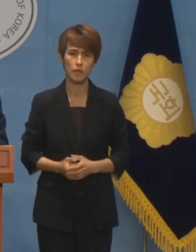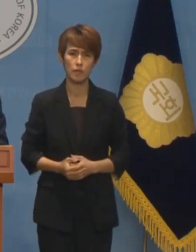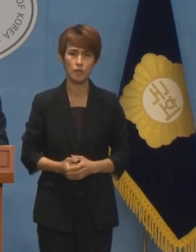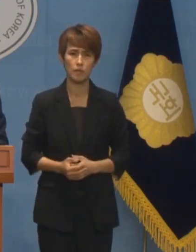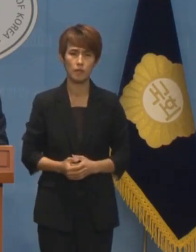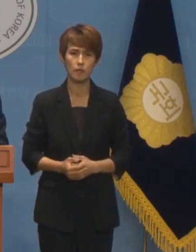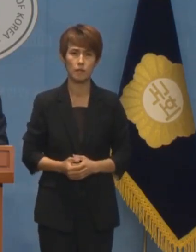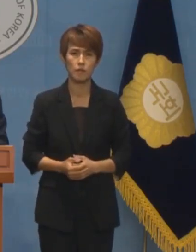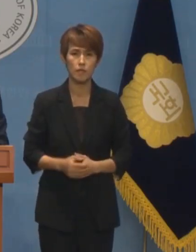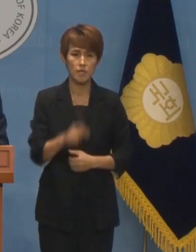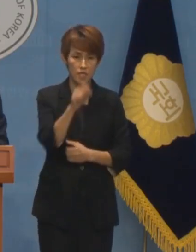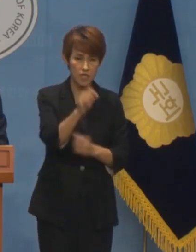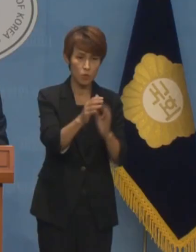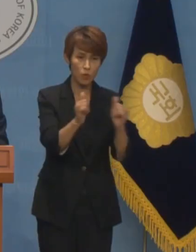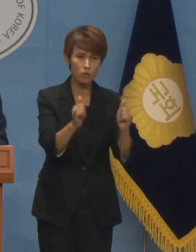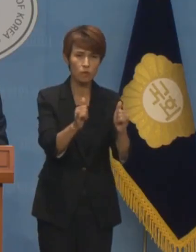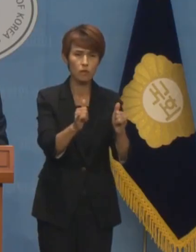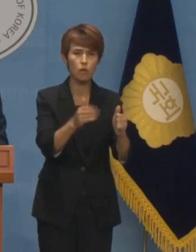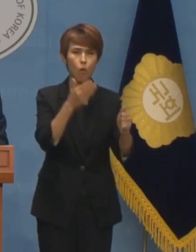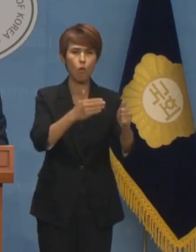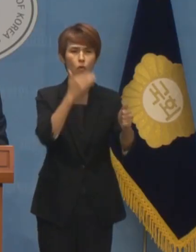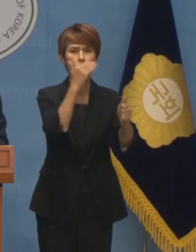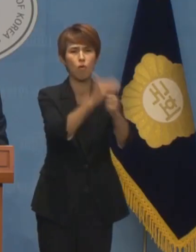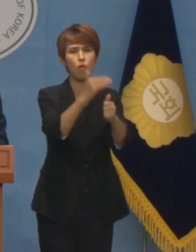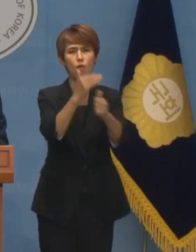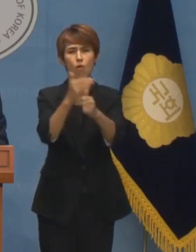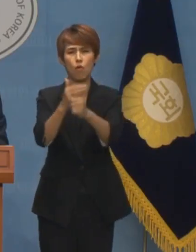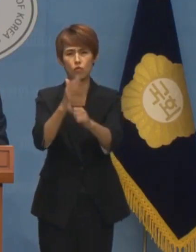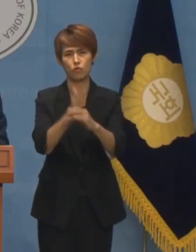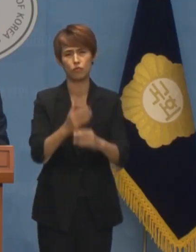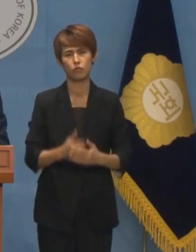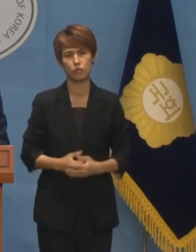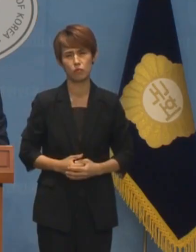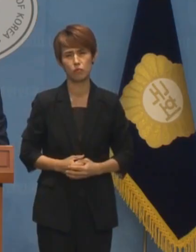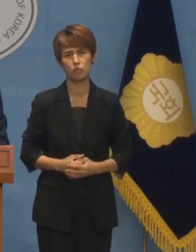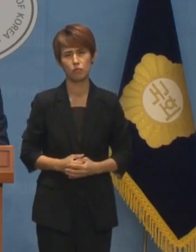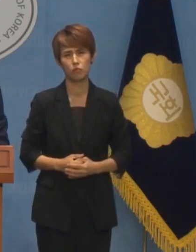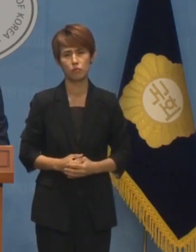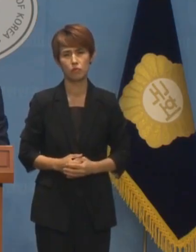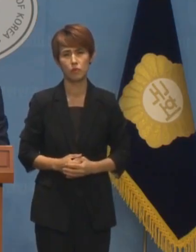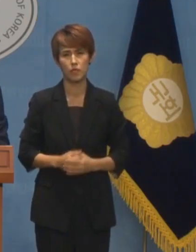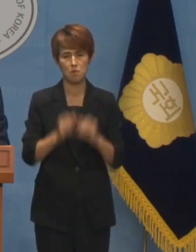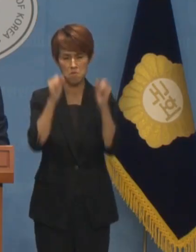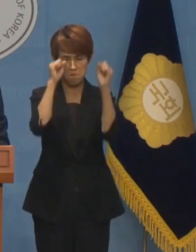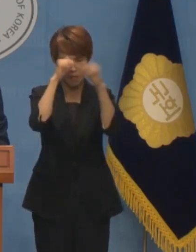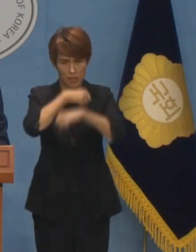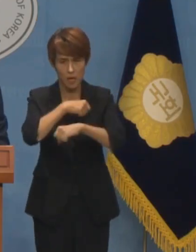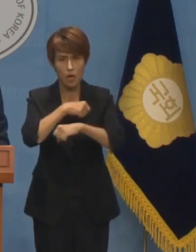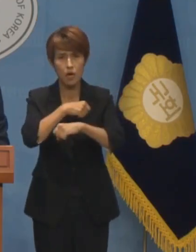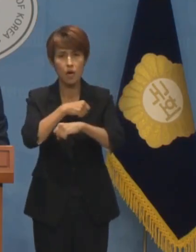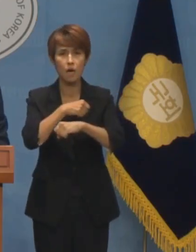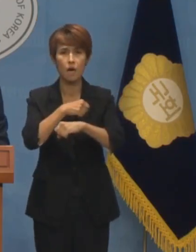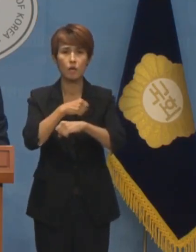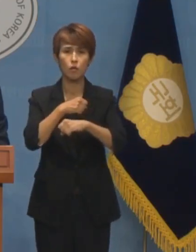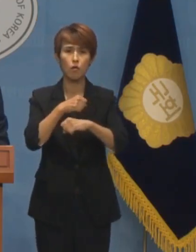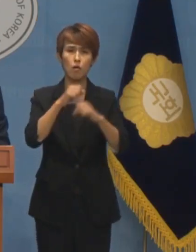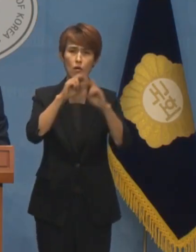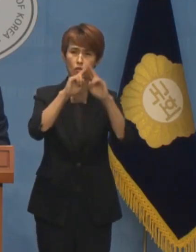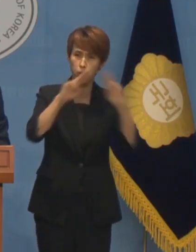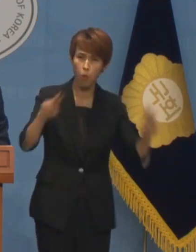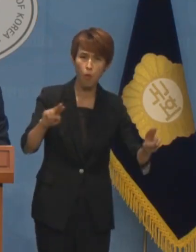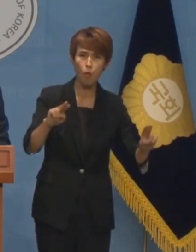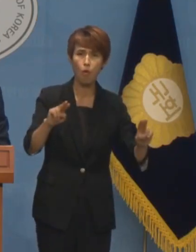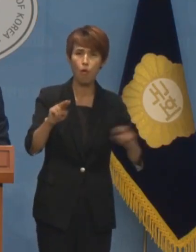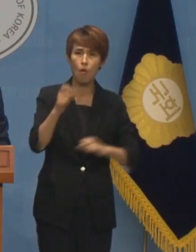이미 직원들은 권고사직 당하기 시작됐고 파산에 이르는 길, 부도가 나는 시간은